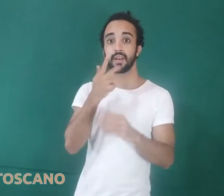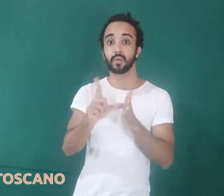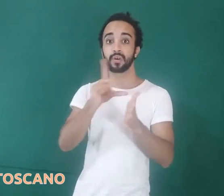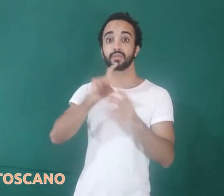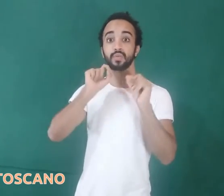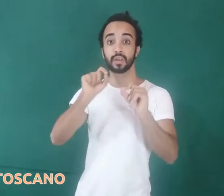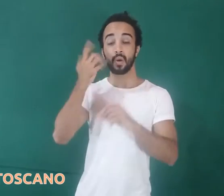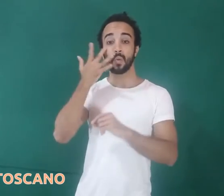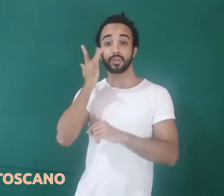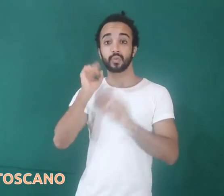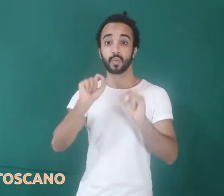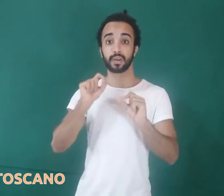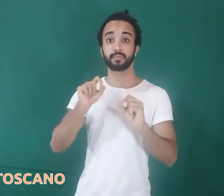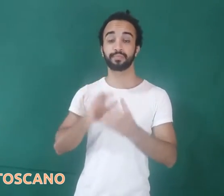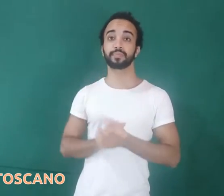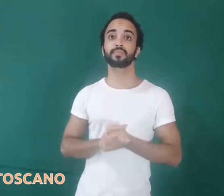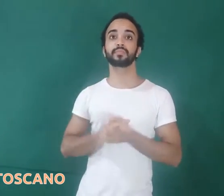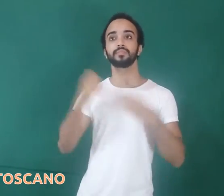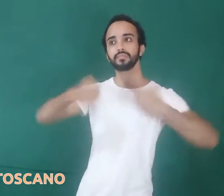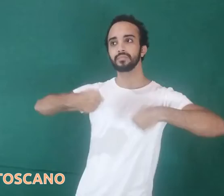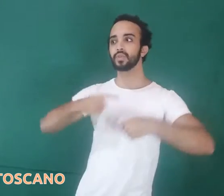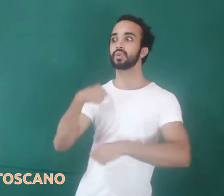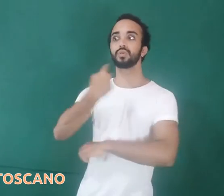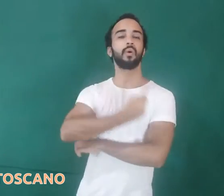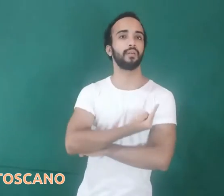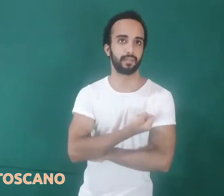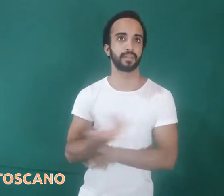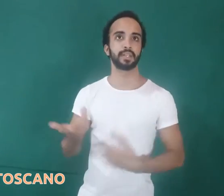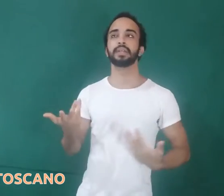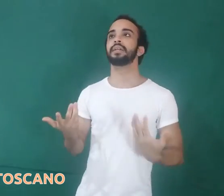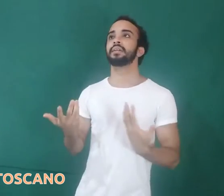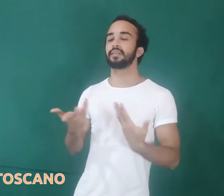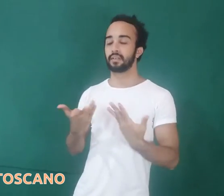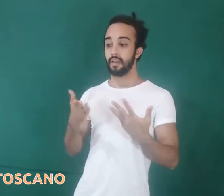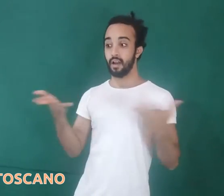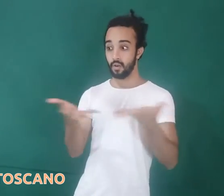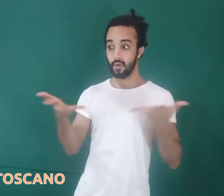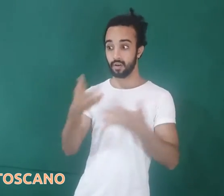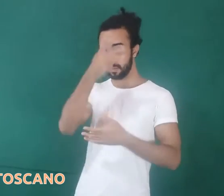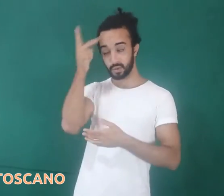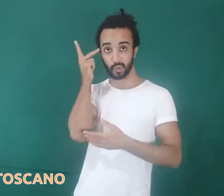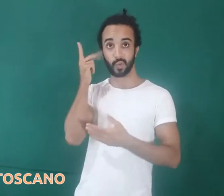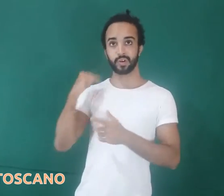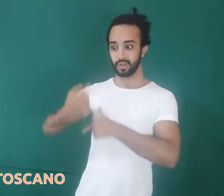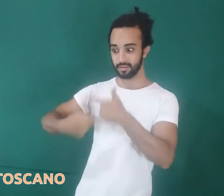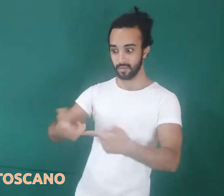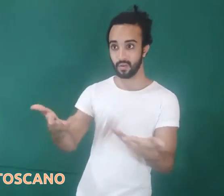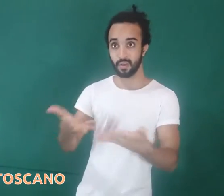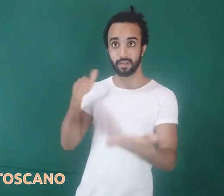uma demanda muito nossa, assim, de pessoas que estão nessa geração até a nossa. Porque a gente é contemporâneo desse nascimento